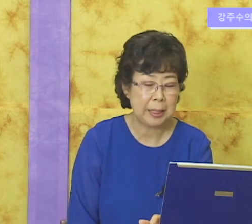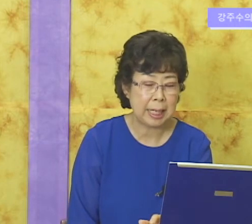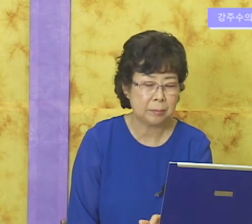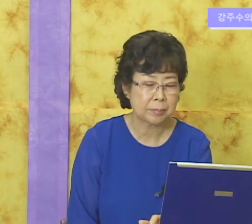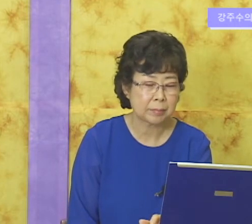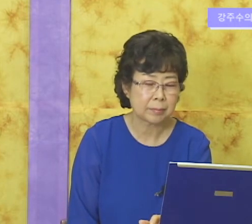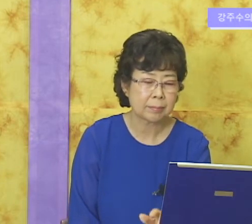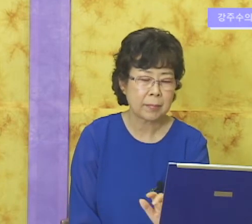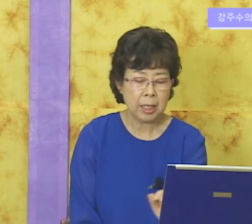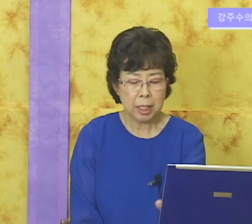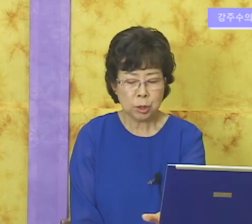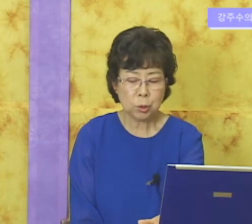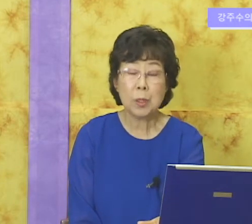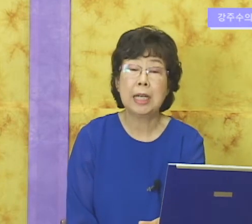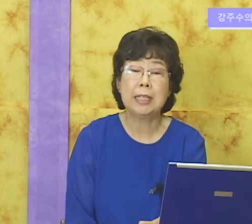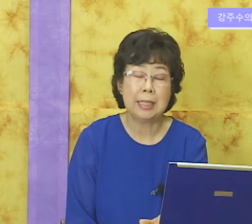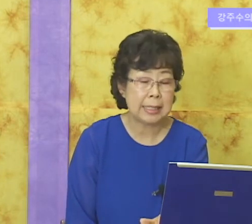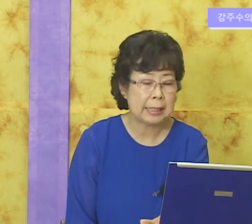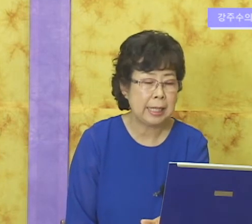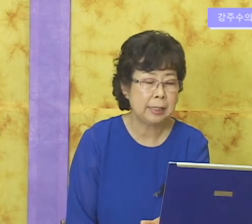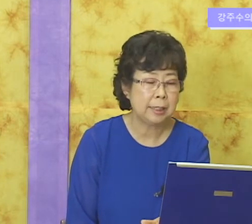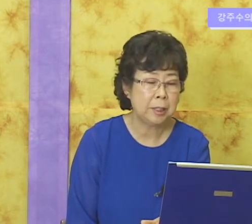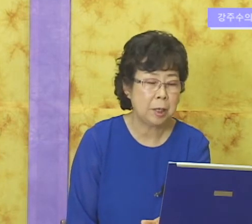살펴보겠습니다. 수어할 때의 자세는요,